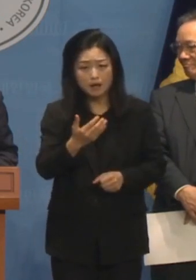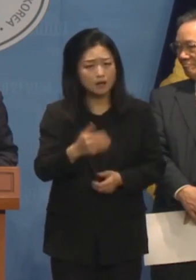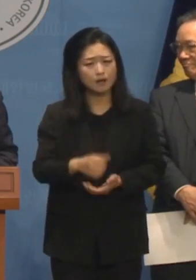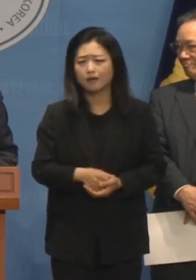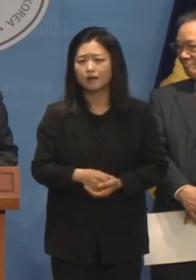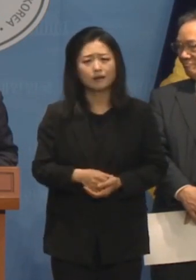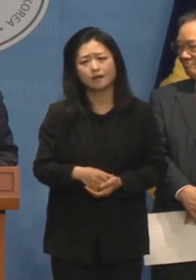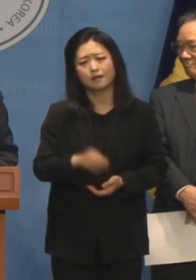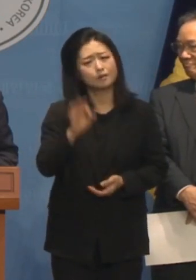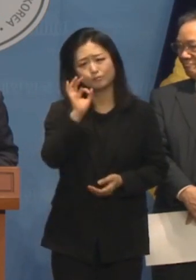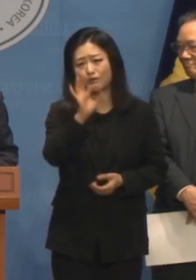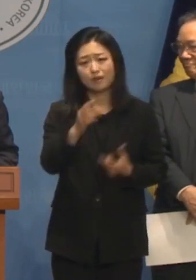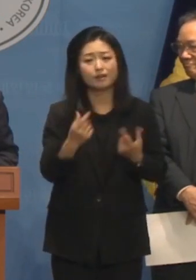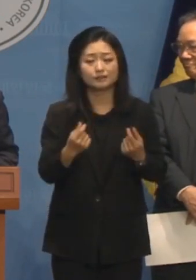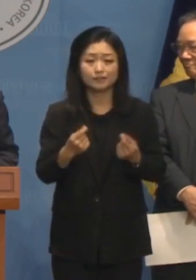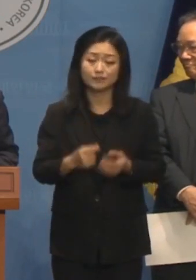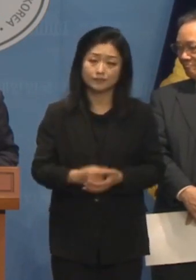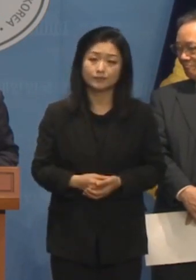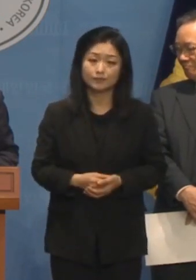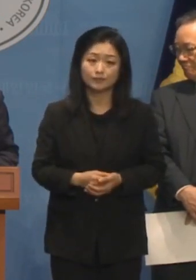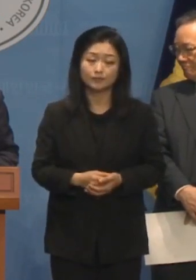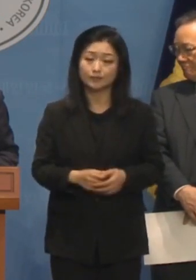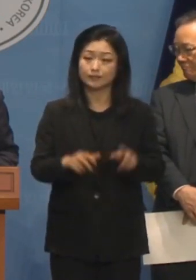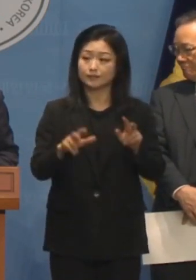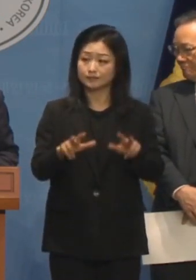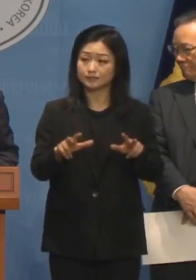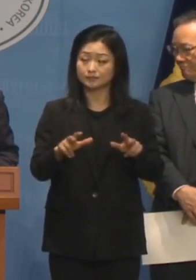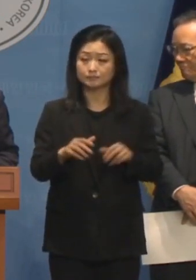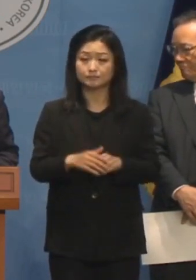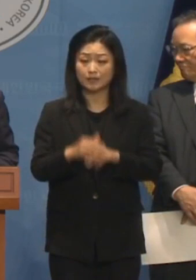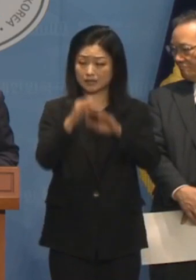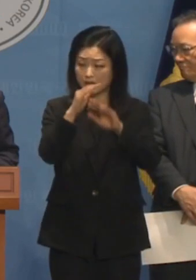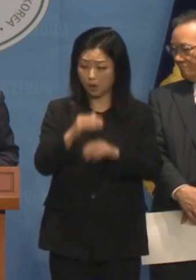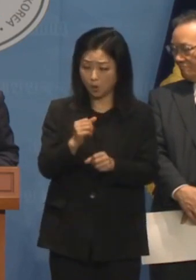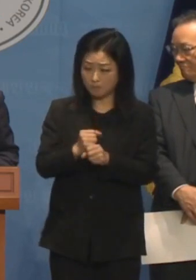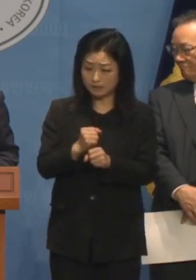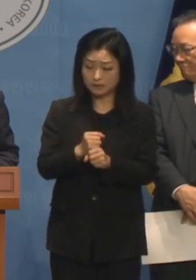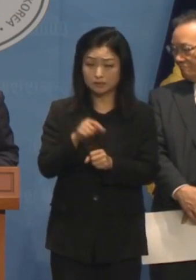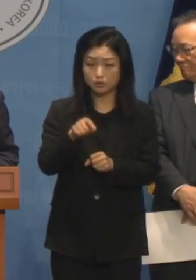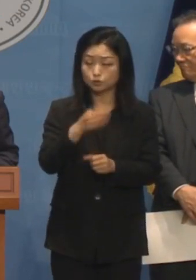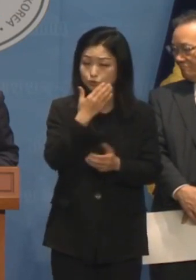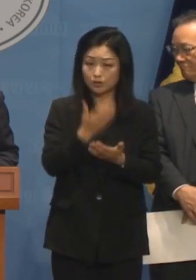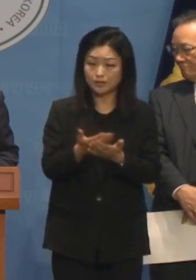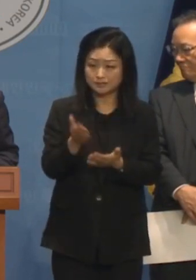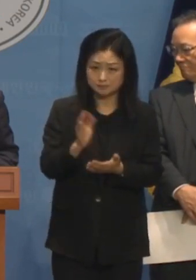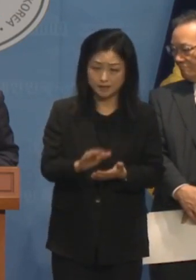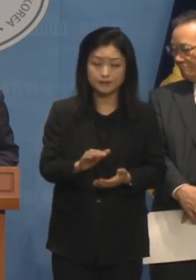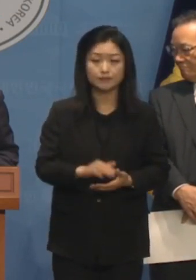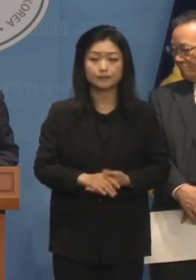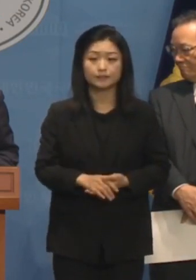이제는 불가능할 것 같다. 이제는 내용을 만드는 것도 중요하지만